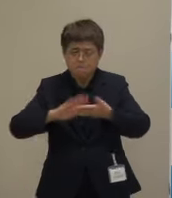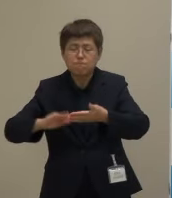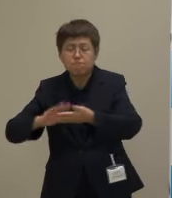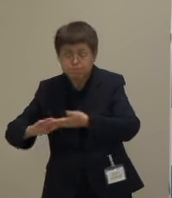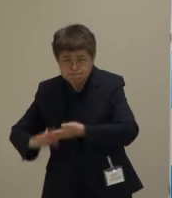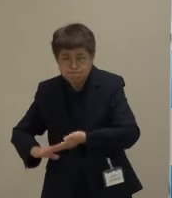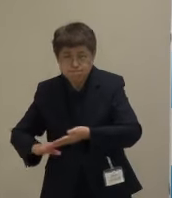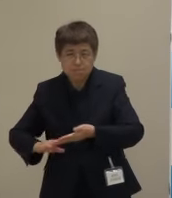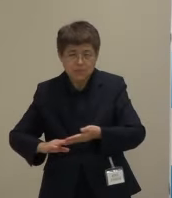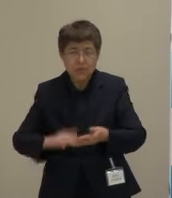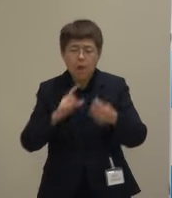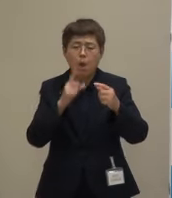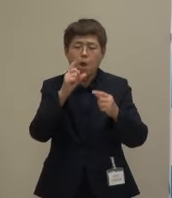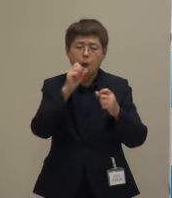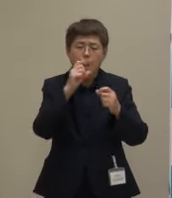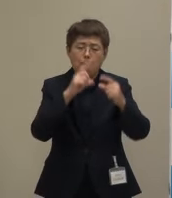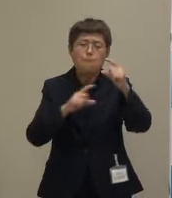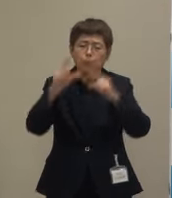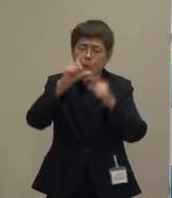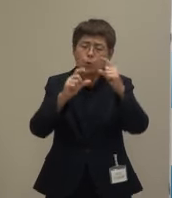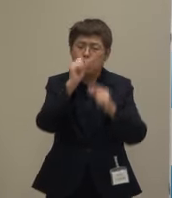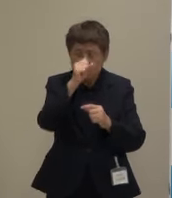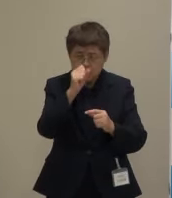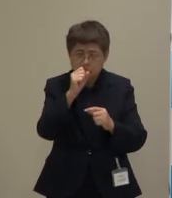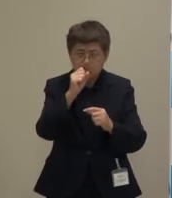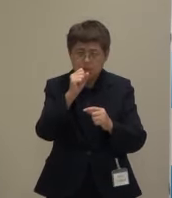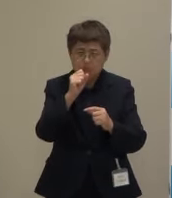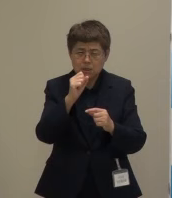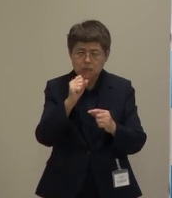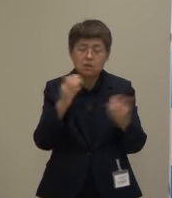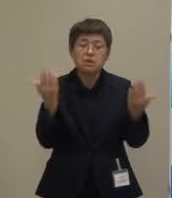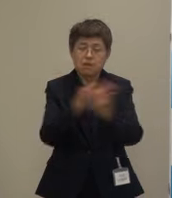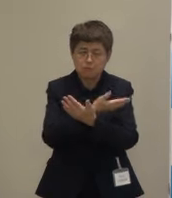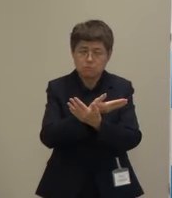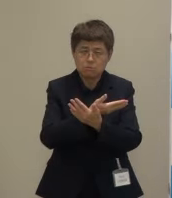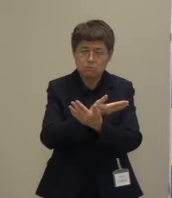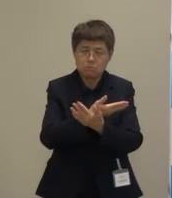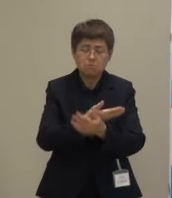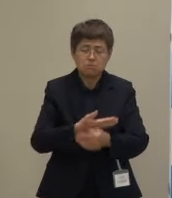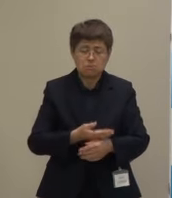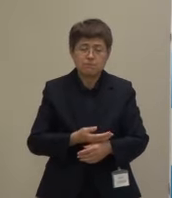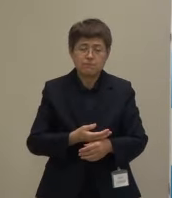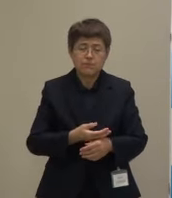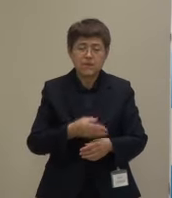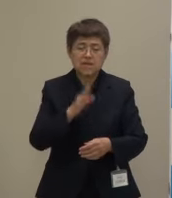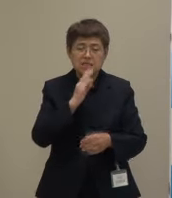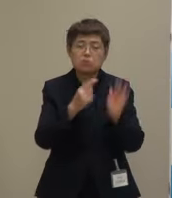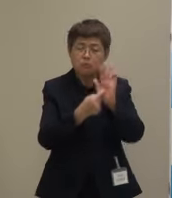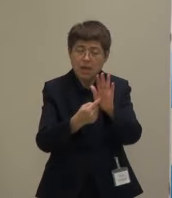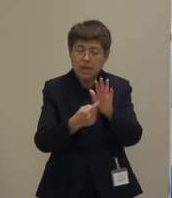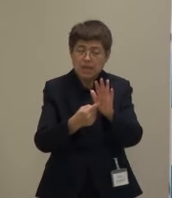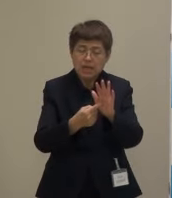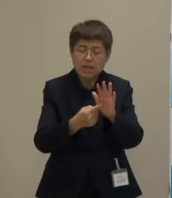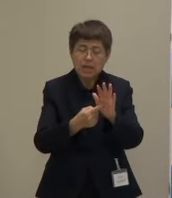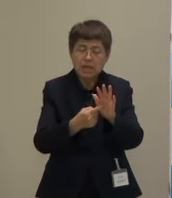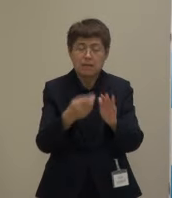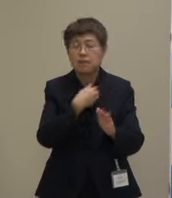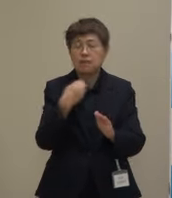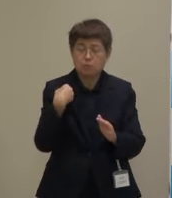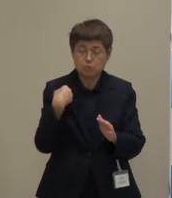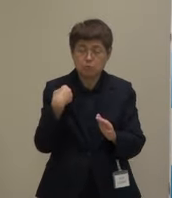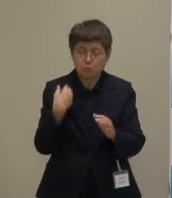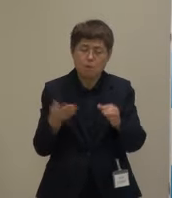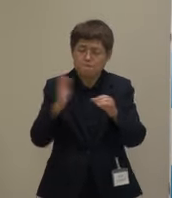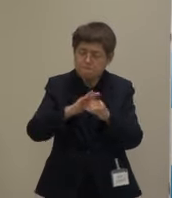らも、より良いものとしていくために、未来志向で、かつ実現可能な事項を盛り込む方向